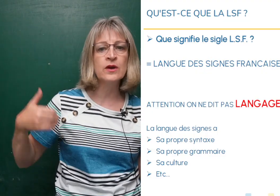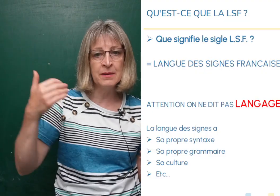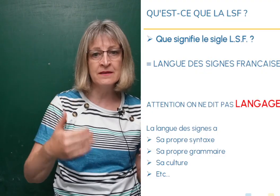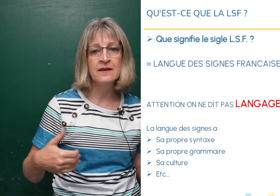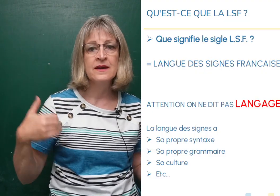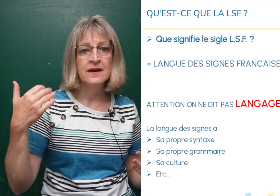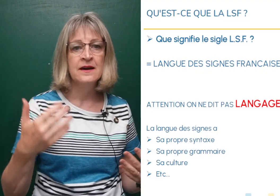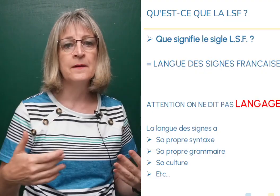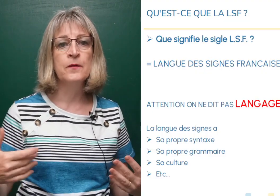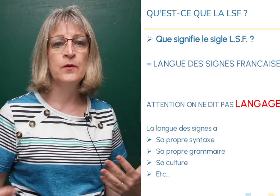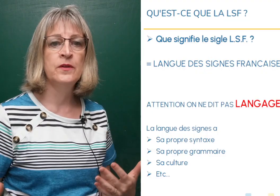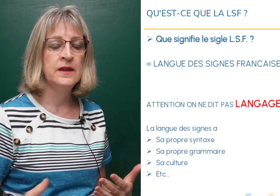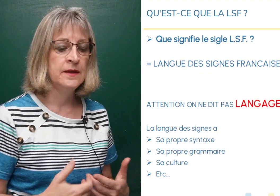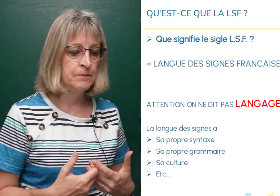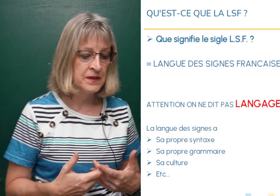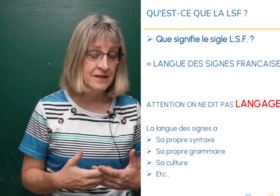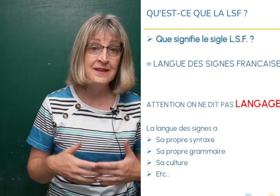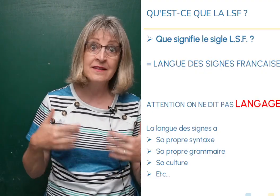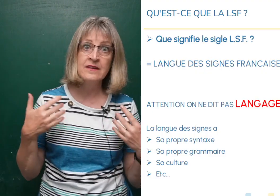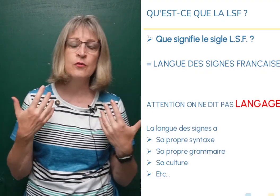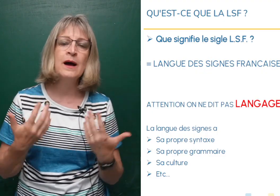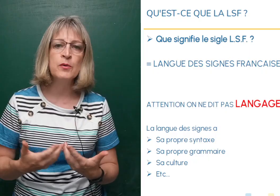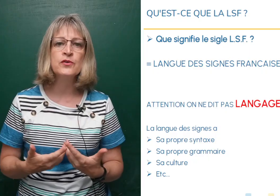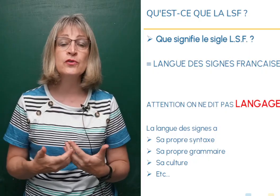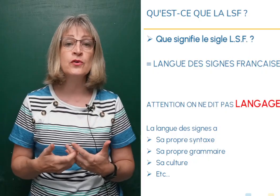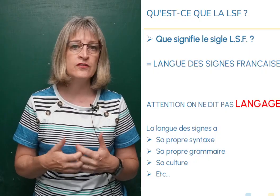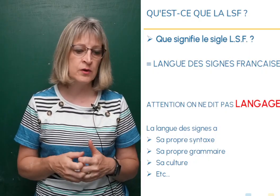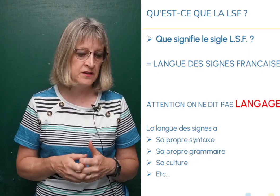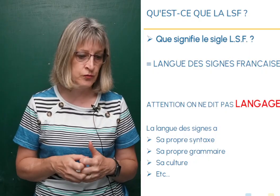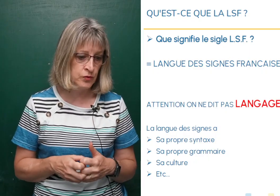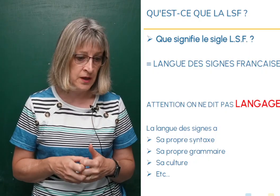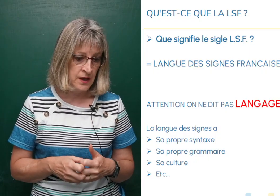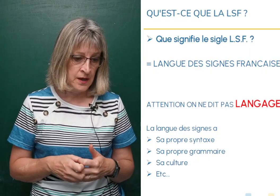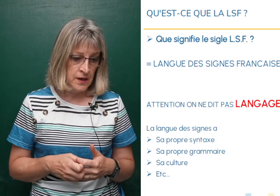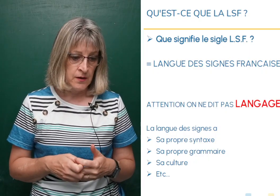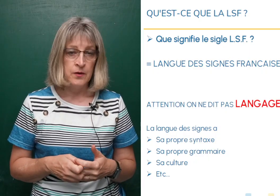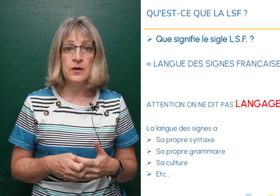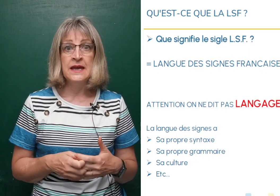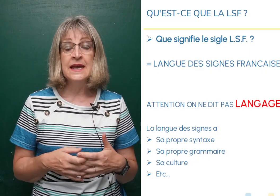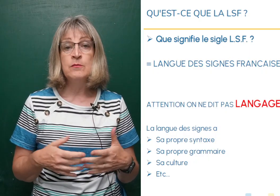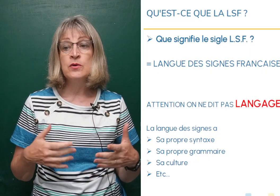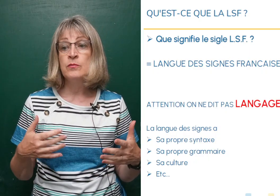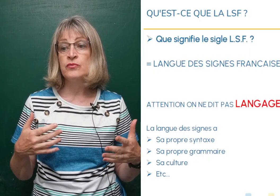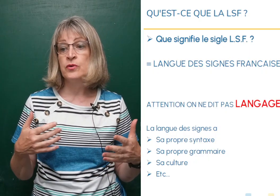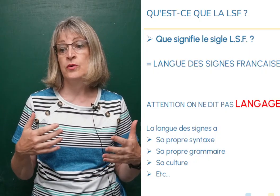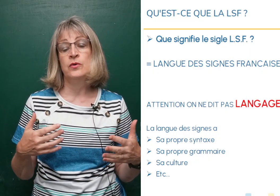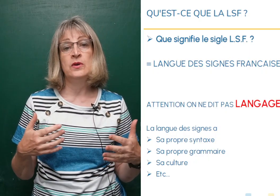répètent, hein, des dates qui sont importantes dans l'histoire des sourds. Également pour la